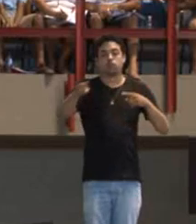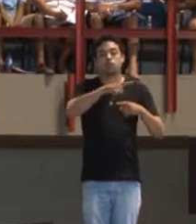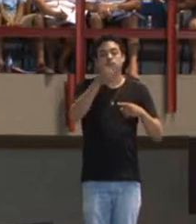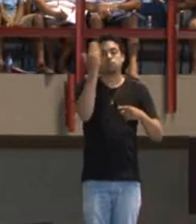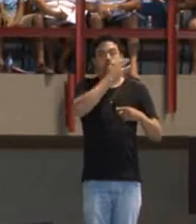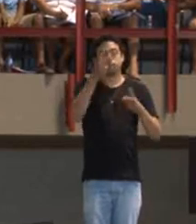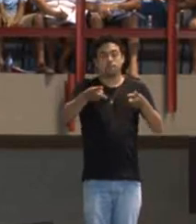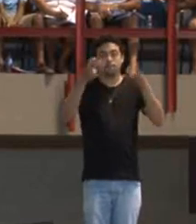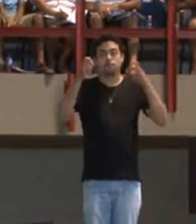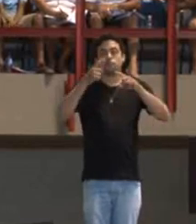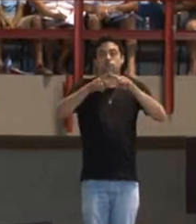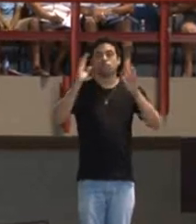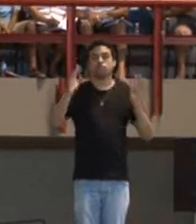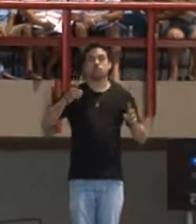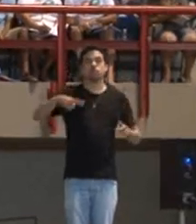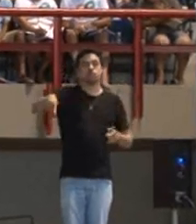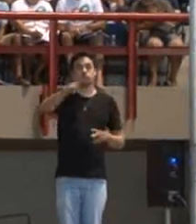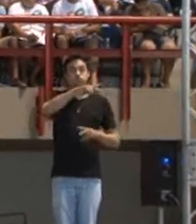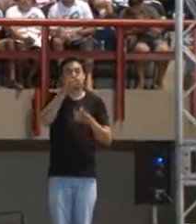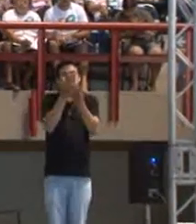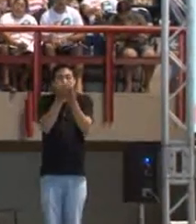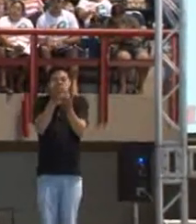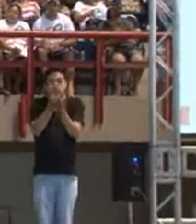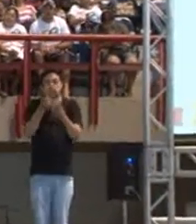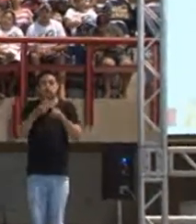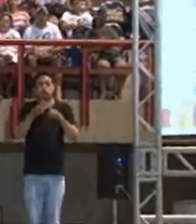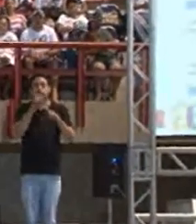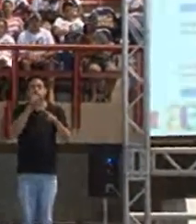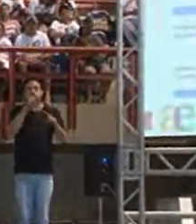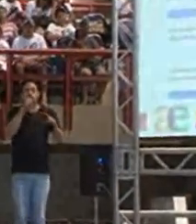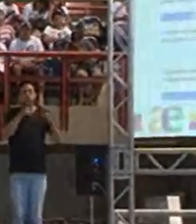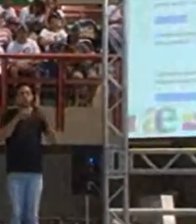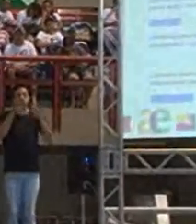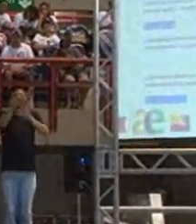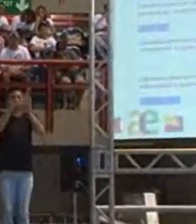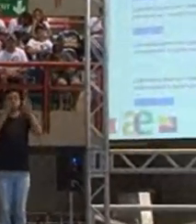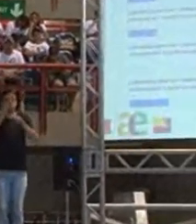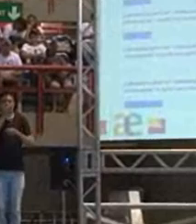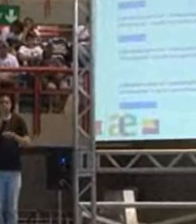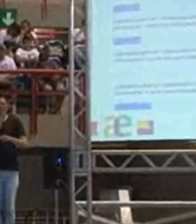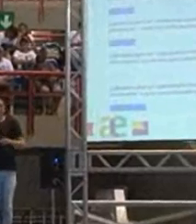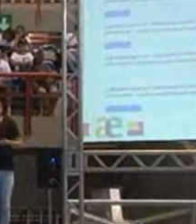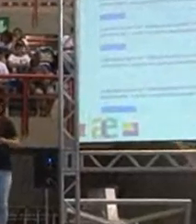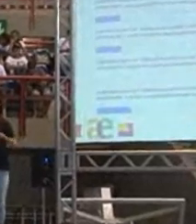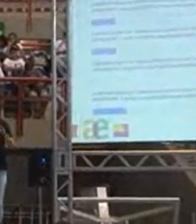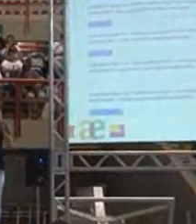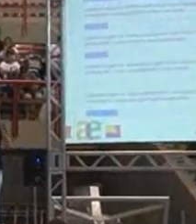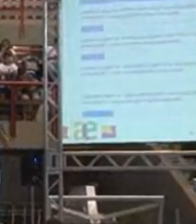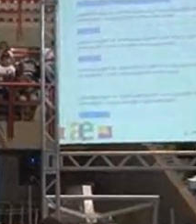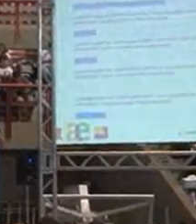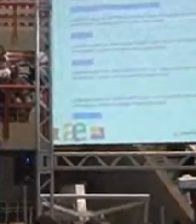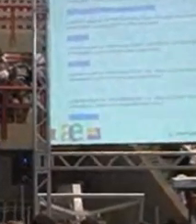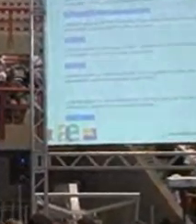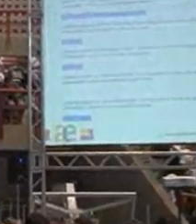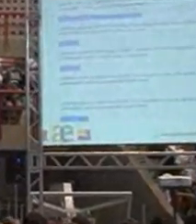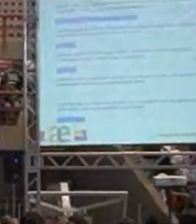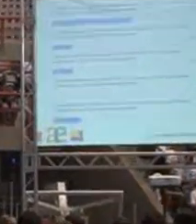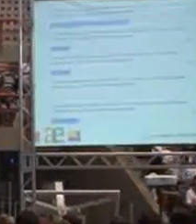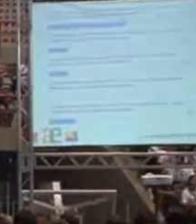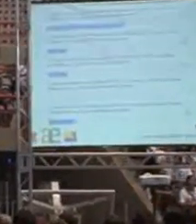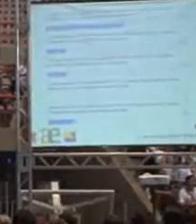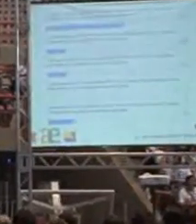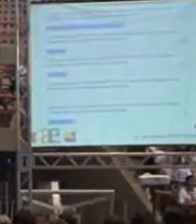percebe. Quando você está estudando, você não marca o texto. E quando você quer fazer uma anotação, você não faz isso no cantinho do